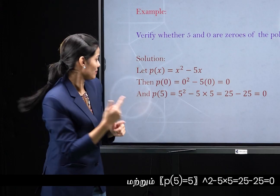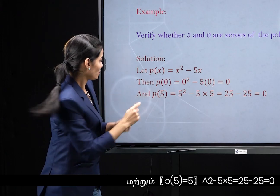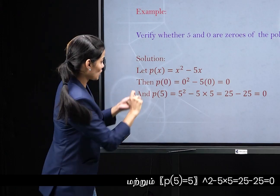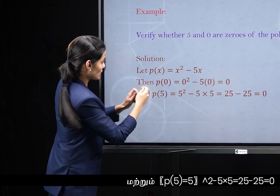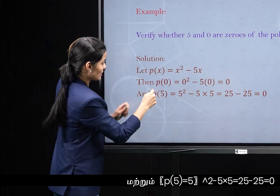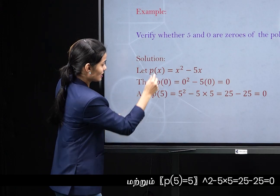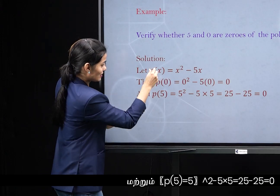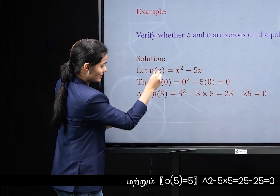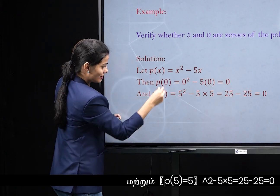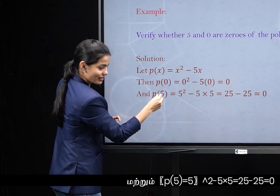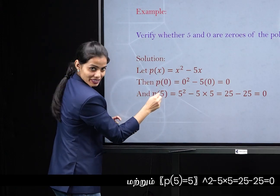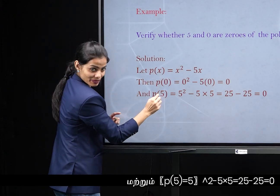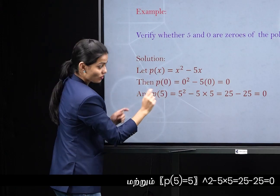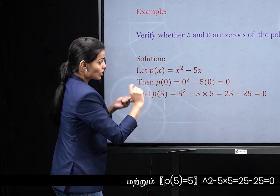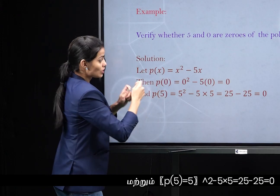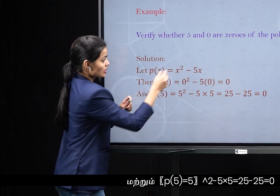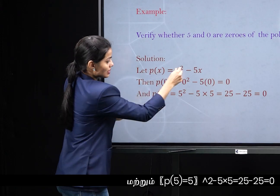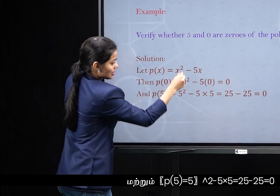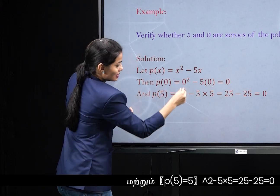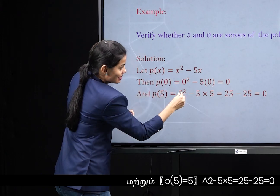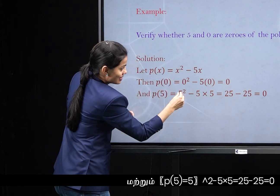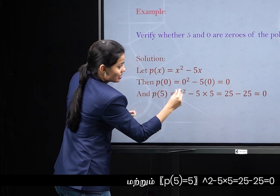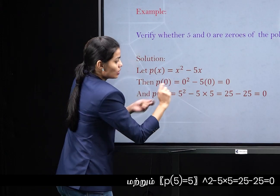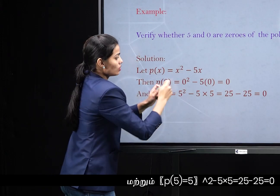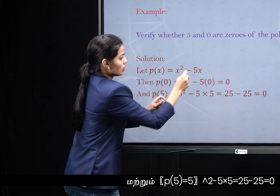ஈடு 25 கழித்தல் 25 ஈடு 0.